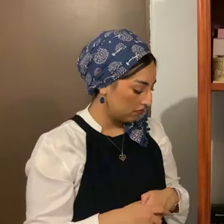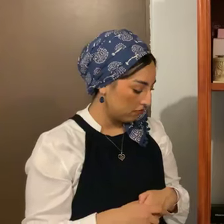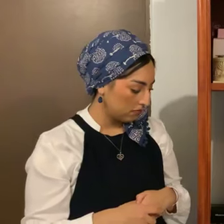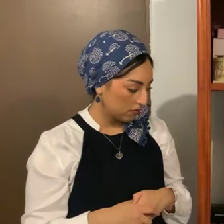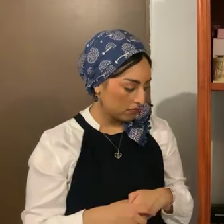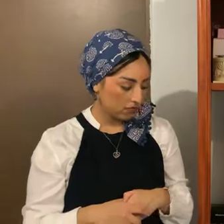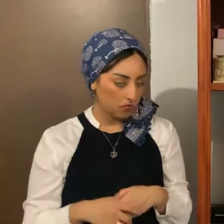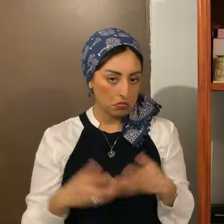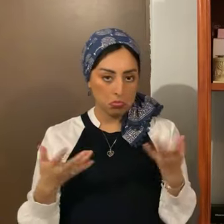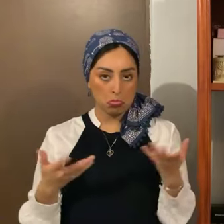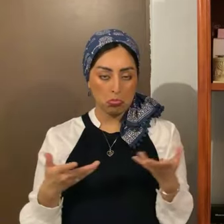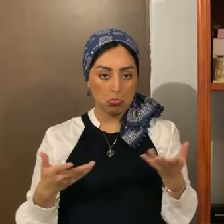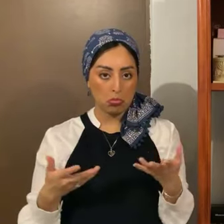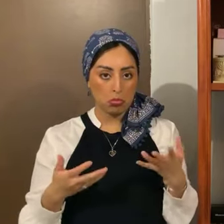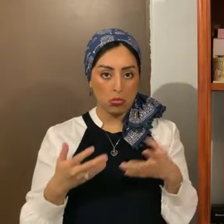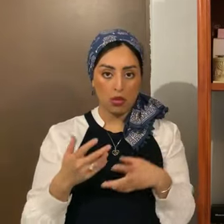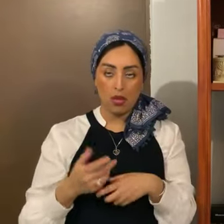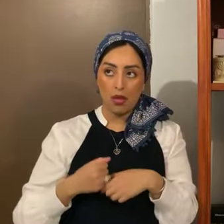¿qué expresaban?